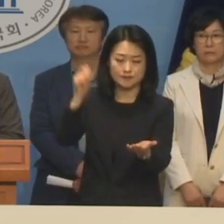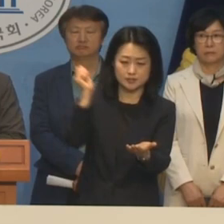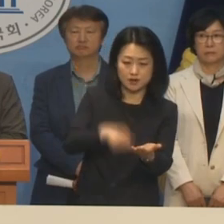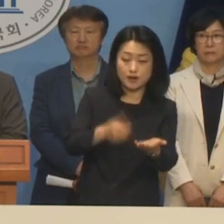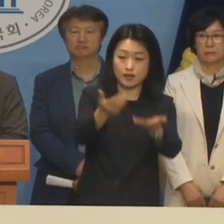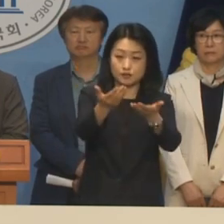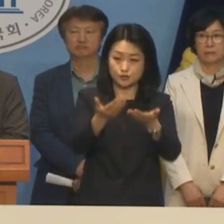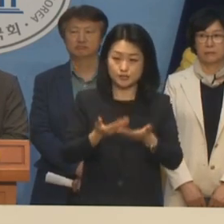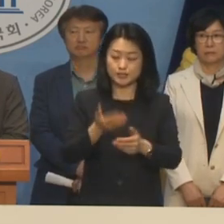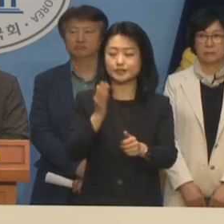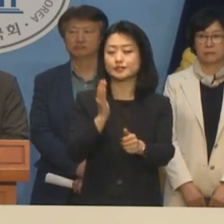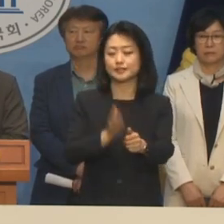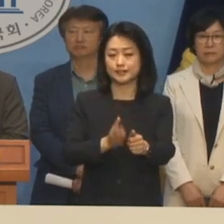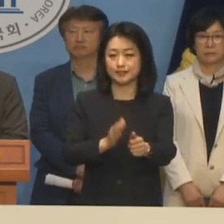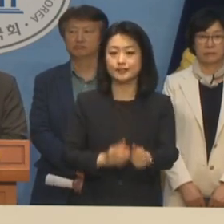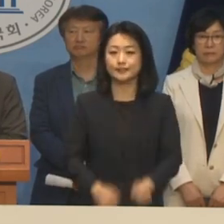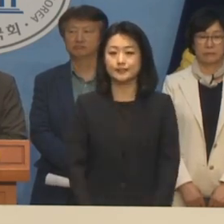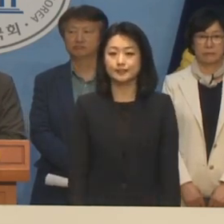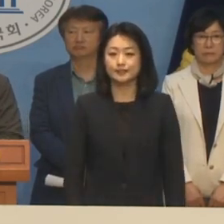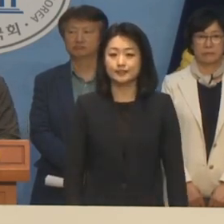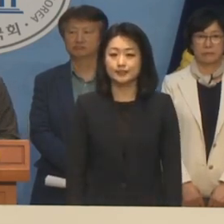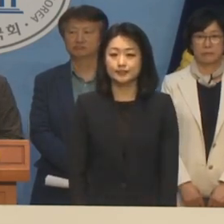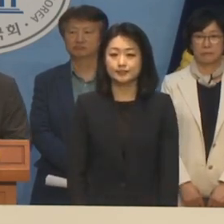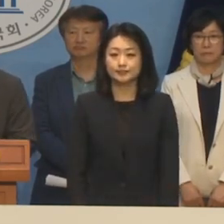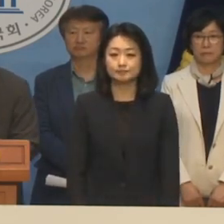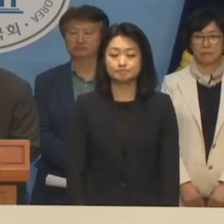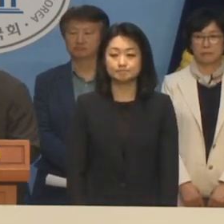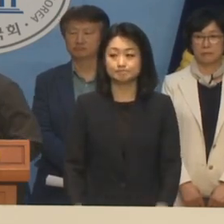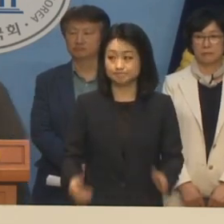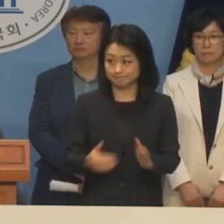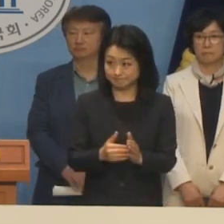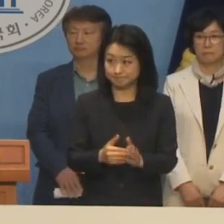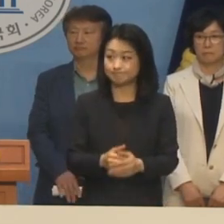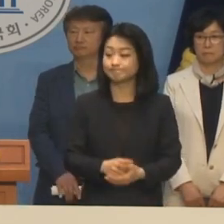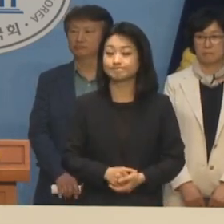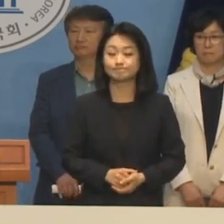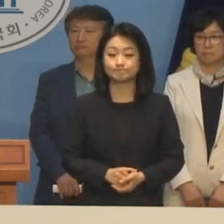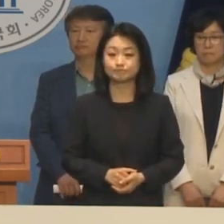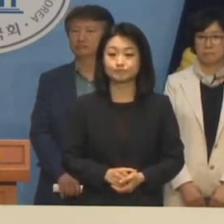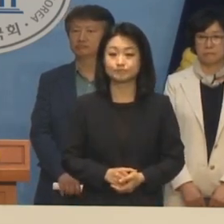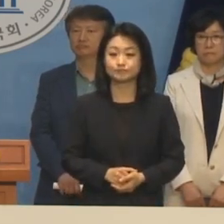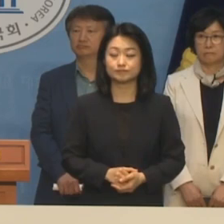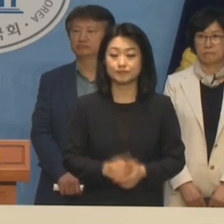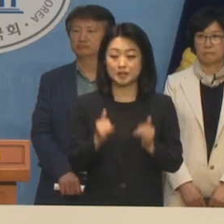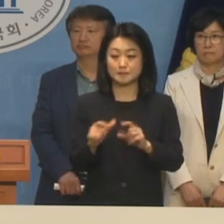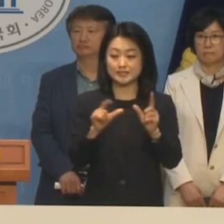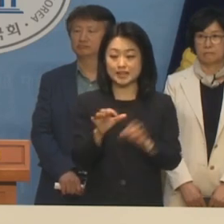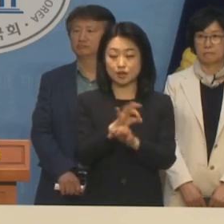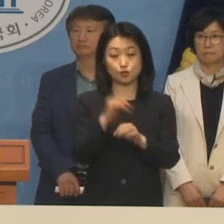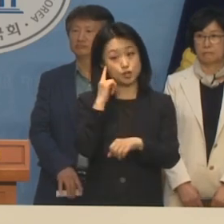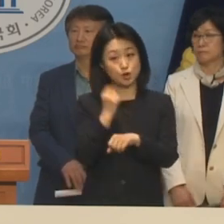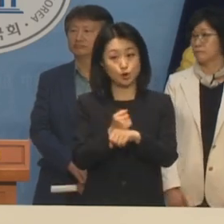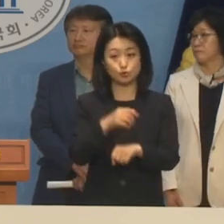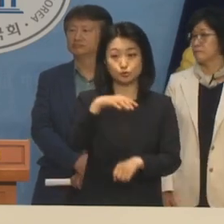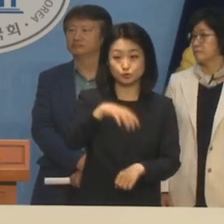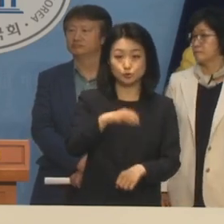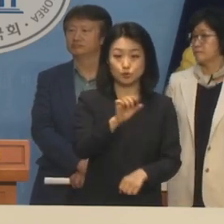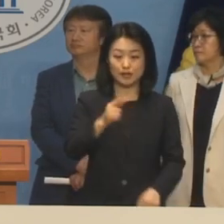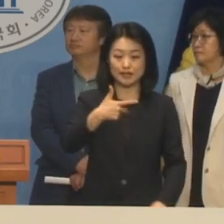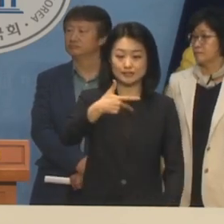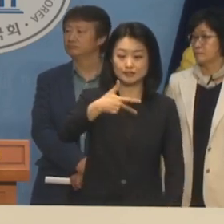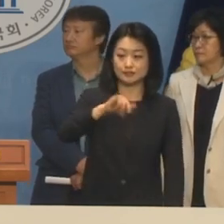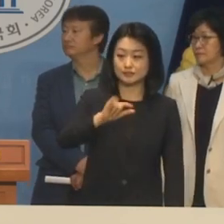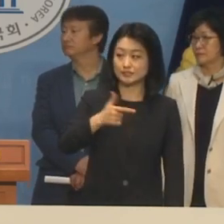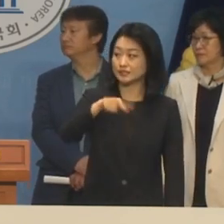처리해 주실 것을 다시 한번 강력하게 촉구합니다. 이상입니다. 네, 다음으로는 민생경제연구소 안진걸 소장님